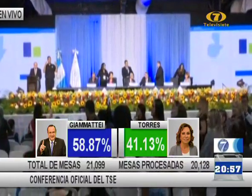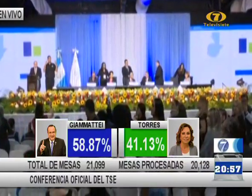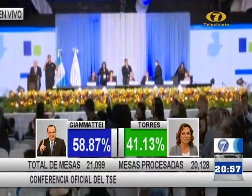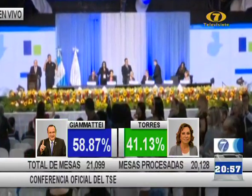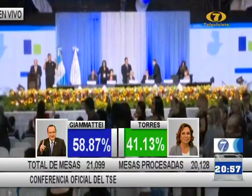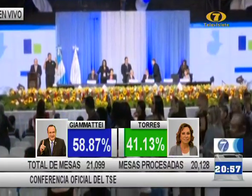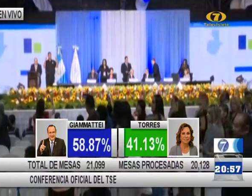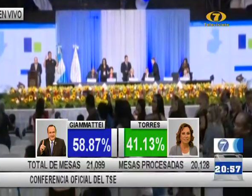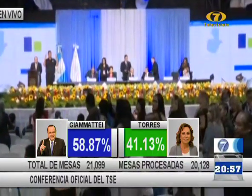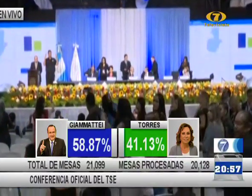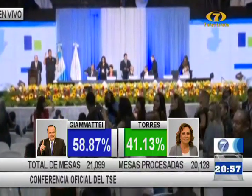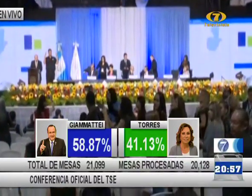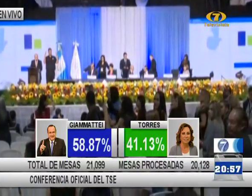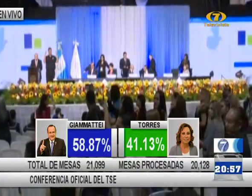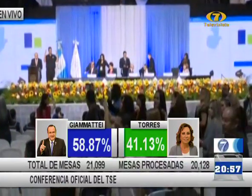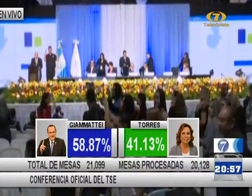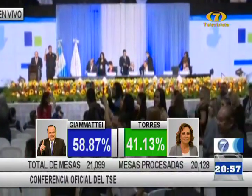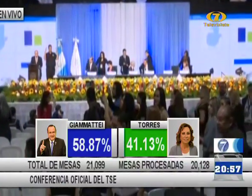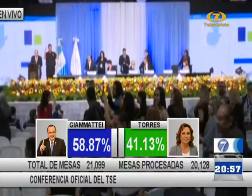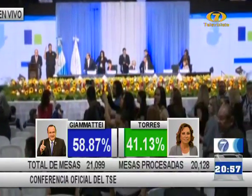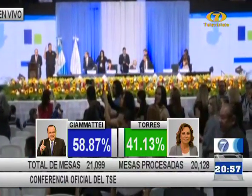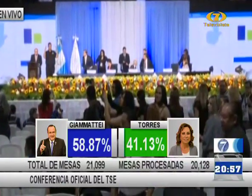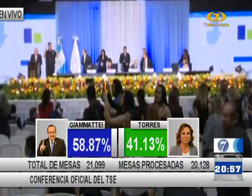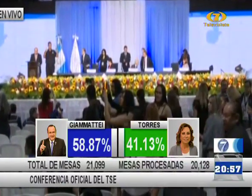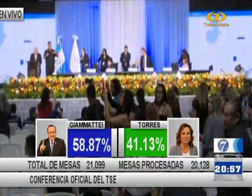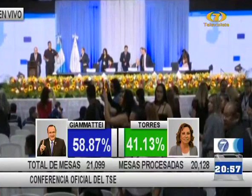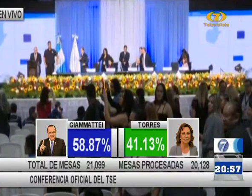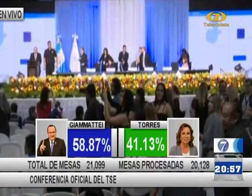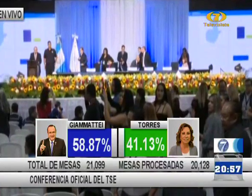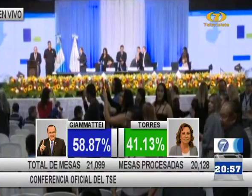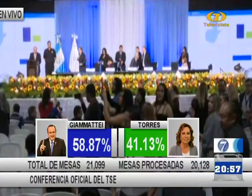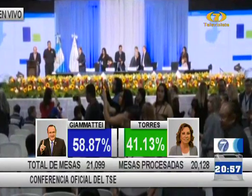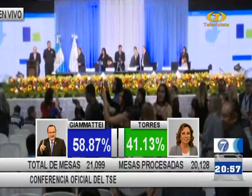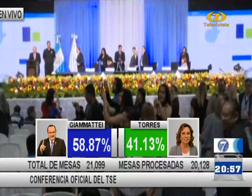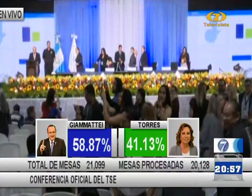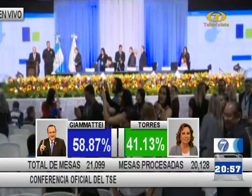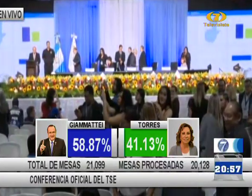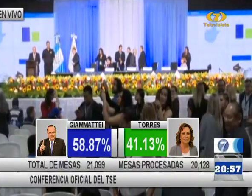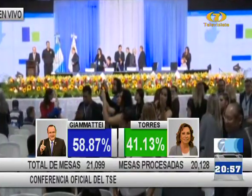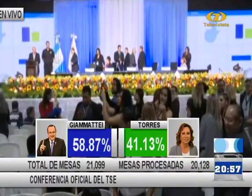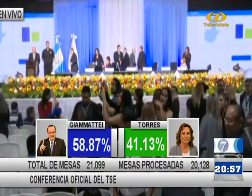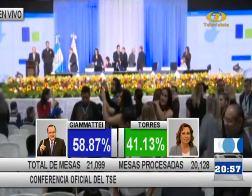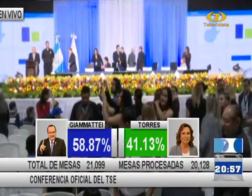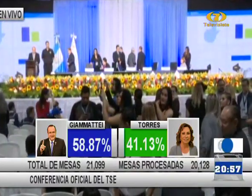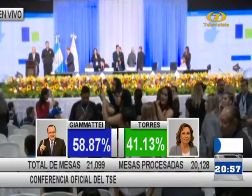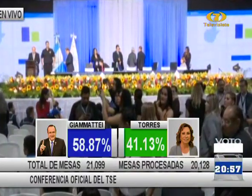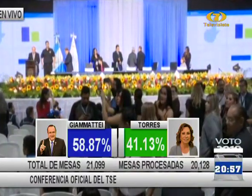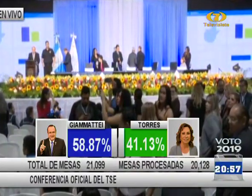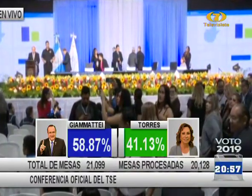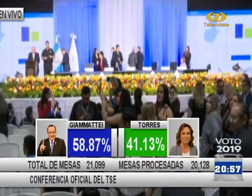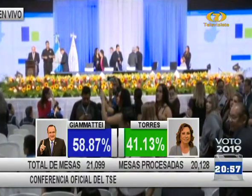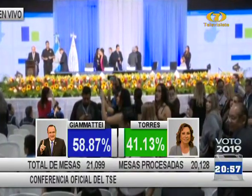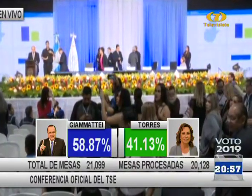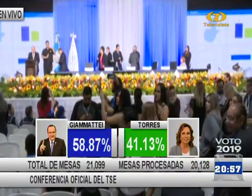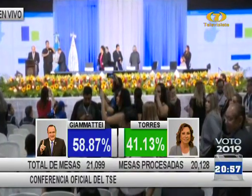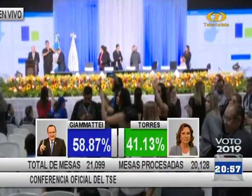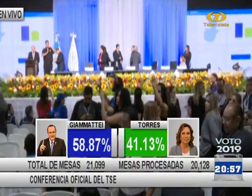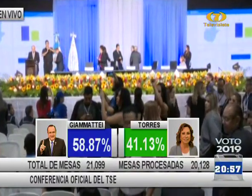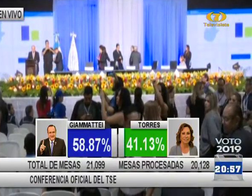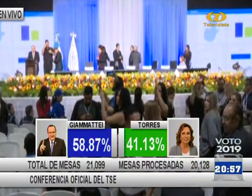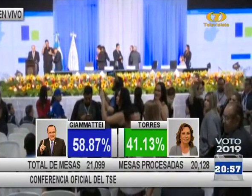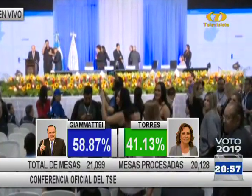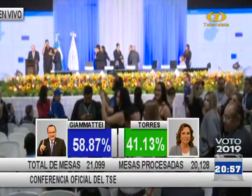en anteriores procesos. Están complacidos los magistrados, hablan de la ley electoral y de partidos políticos, de la